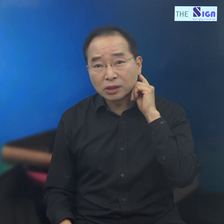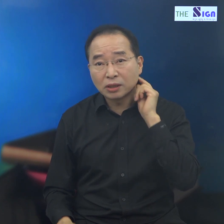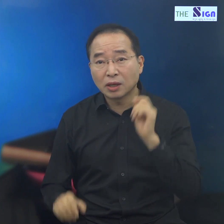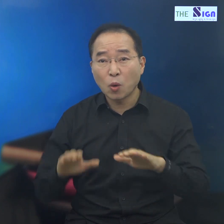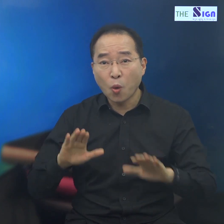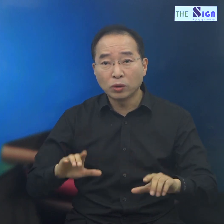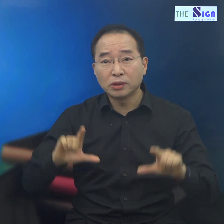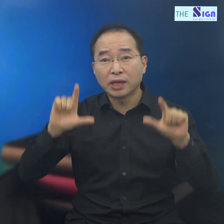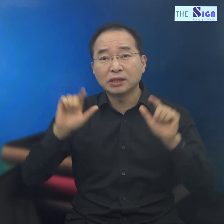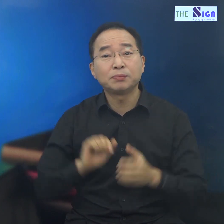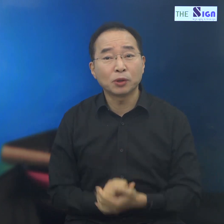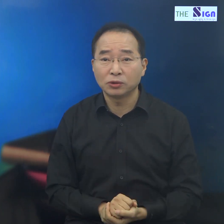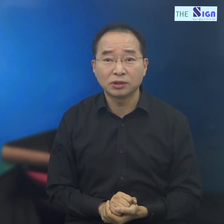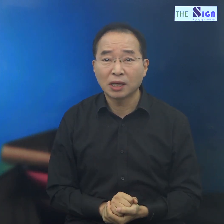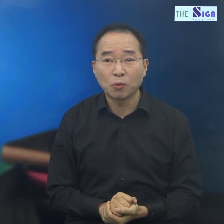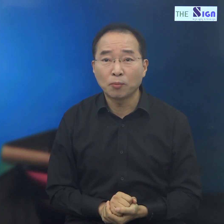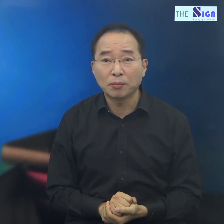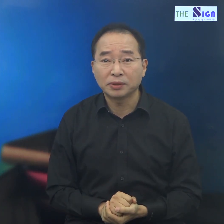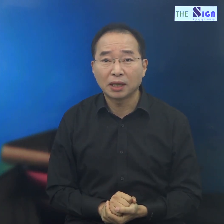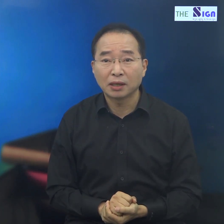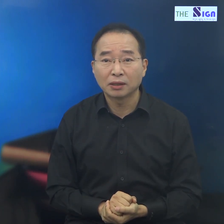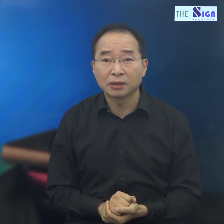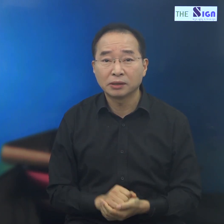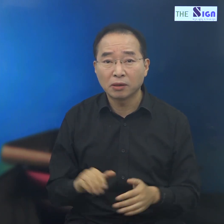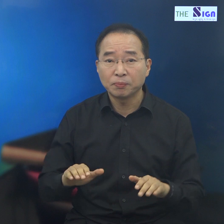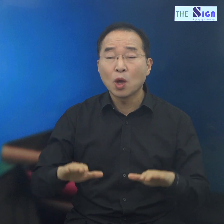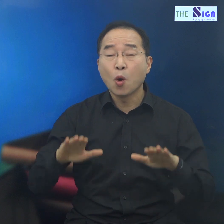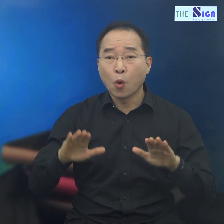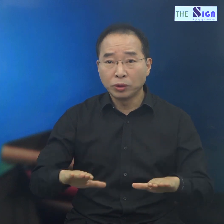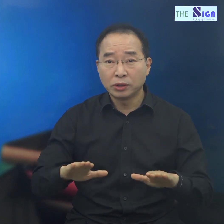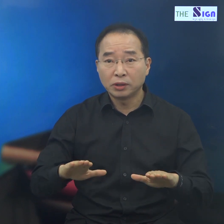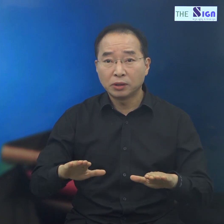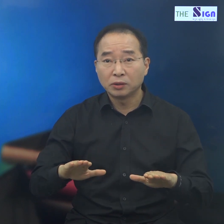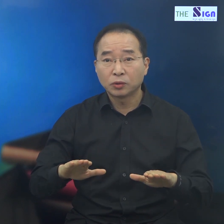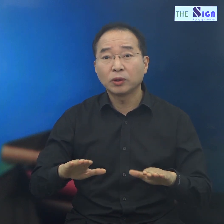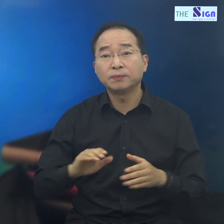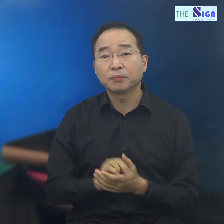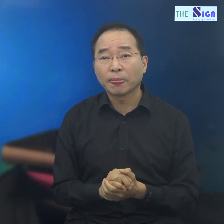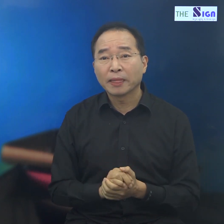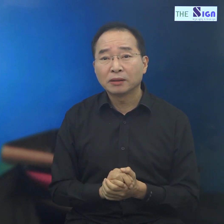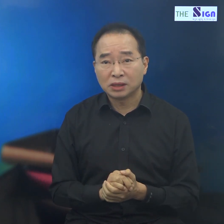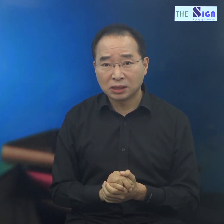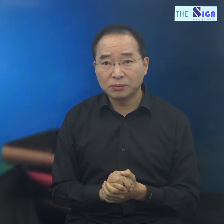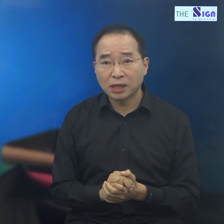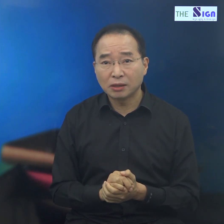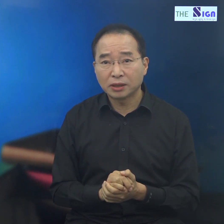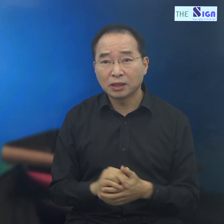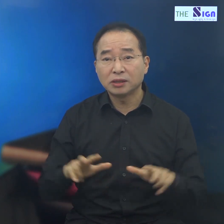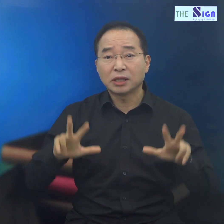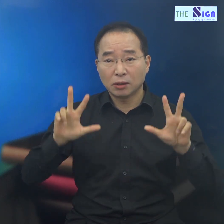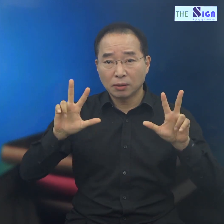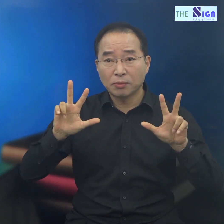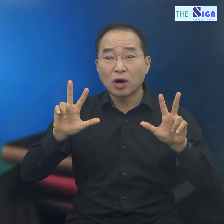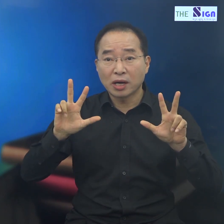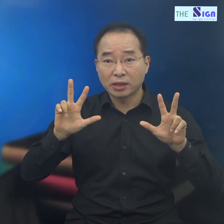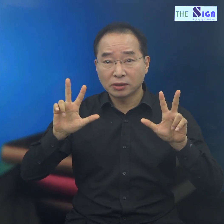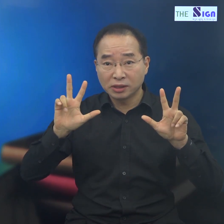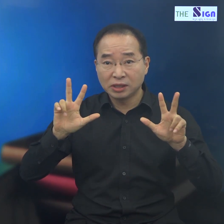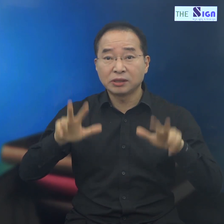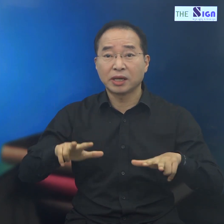농인들한테 오늘날 이 표현들은 잘 못 봅니다. 그래서 오늘 또는 지금이라고 할 때는 이제 명확하게 해서